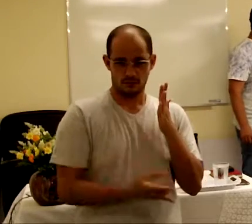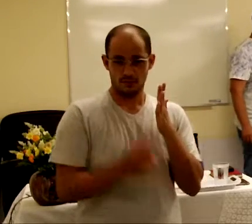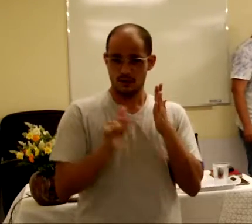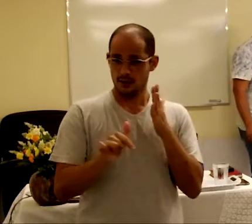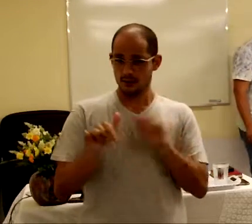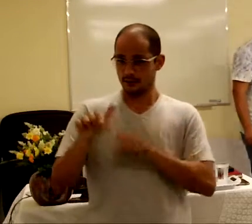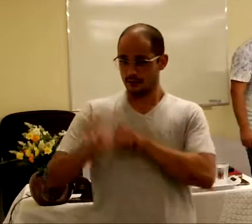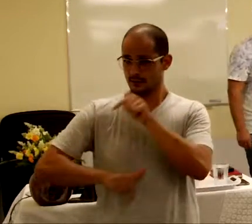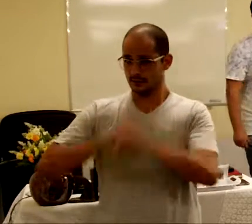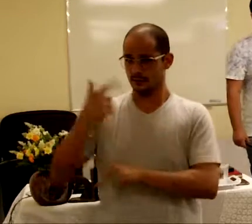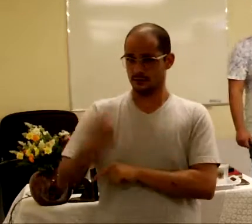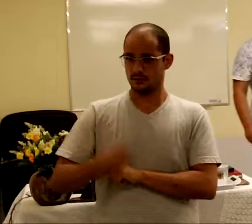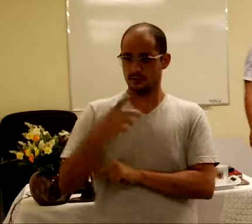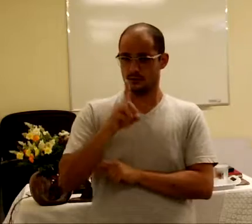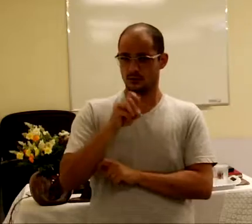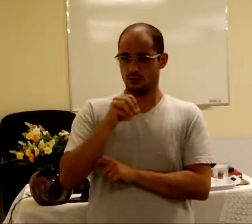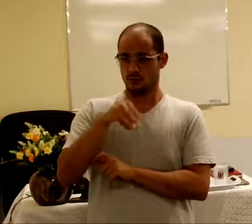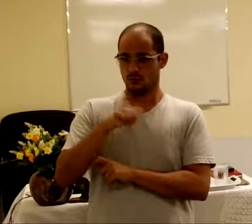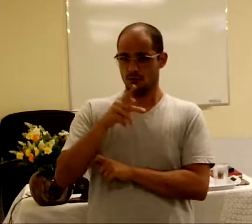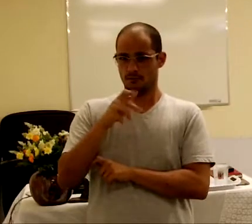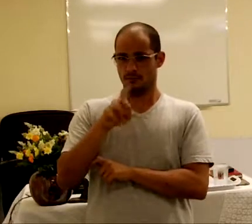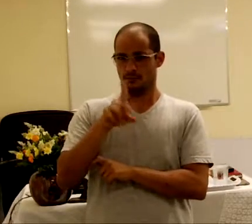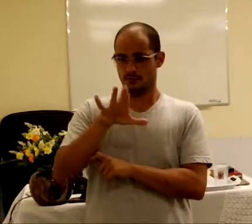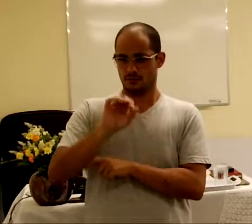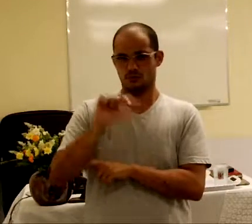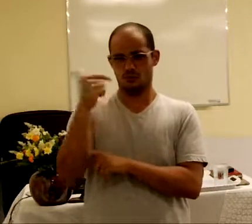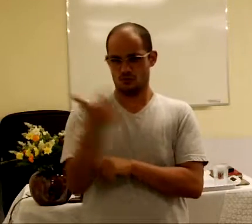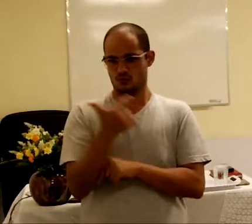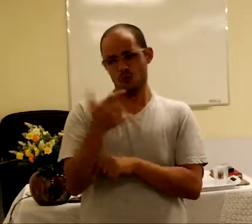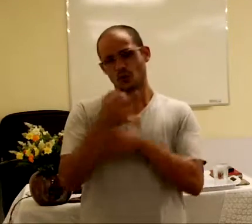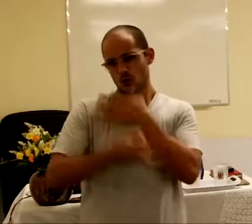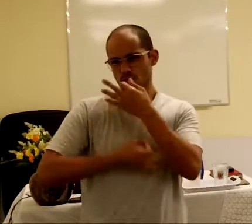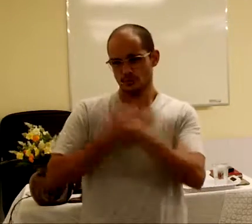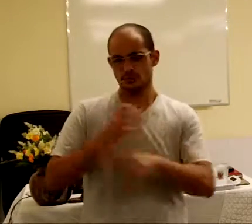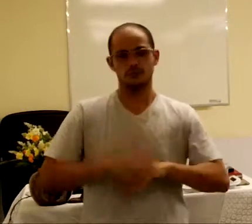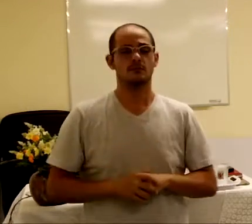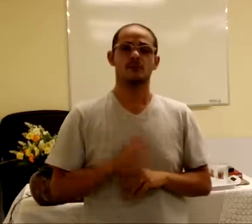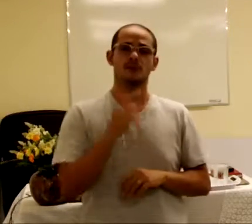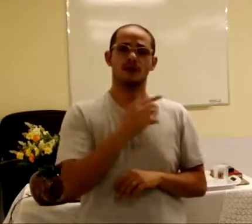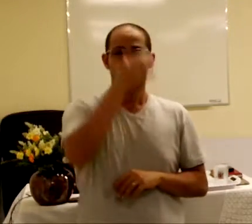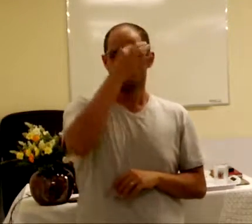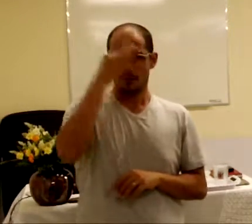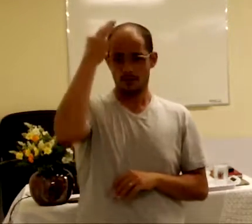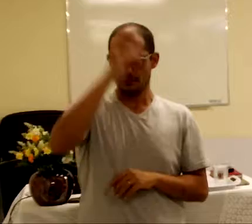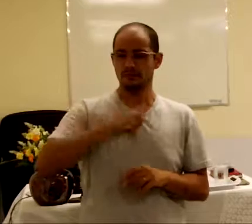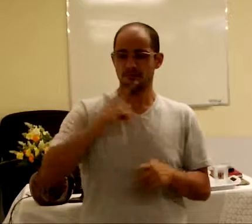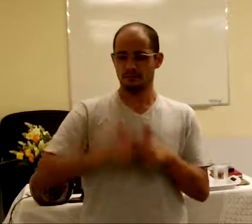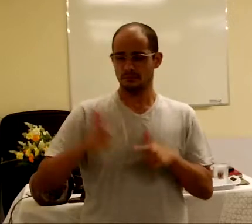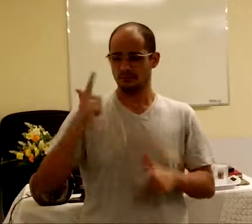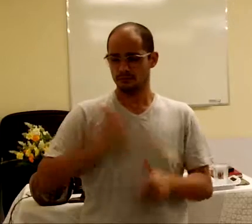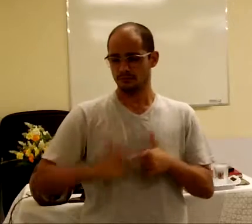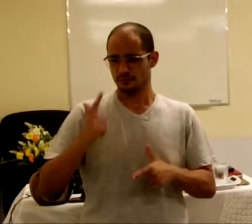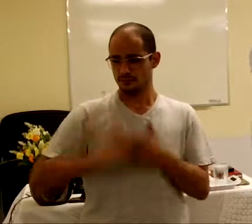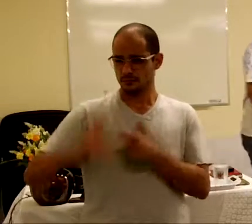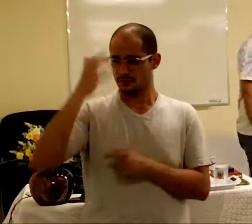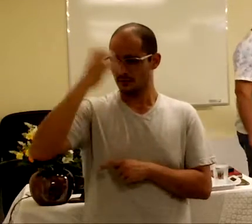Há indícios. Mas são só indícios. Sugestões. Ela foi uma espírita, ela passou por problemas muito sérios, né, salvo